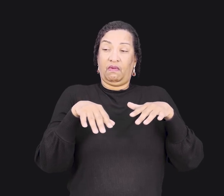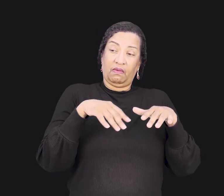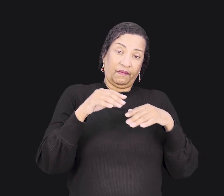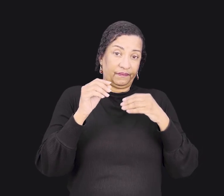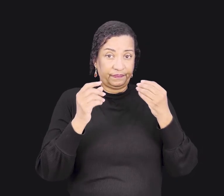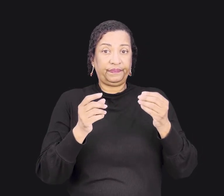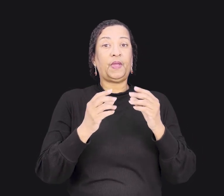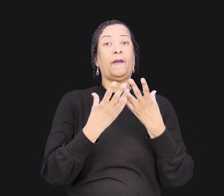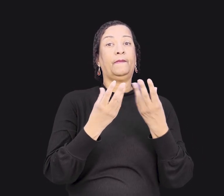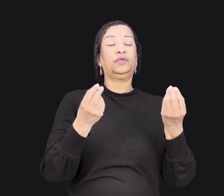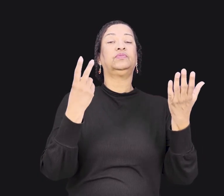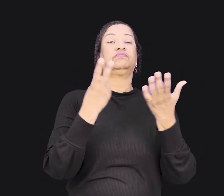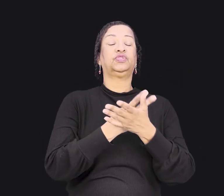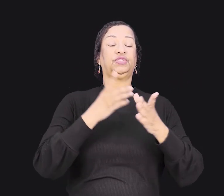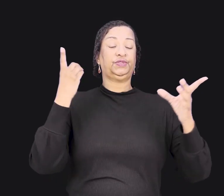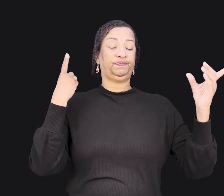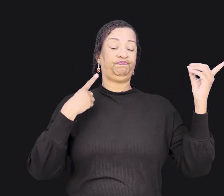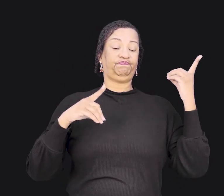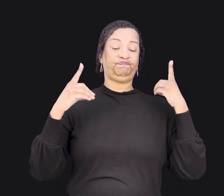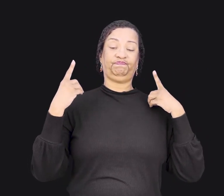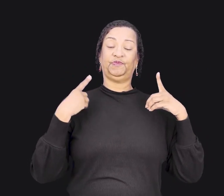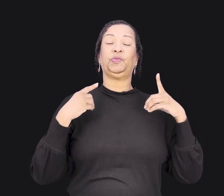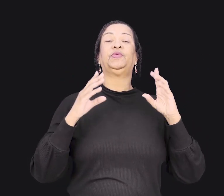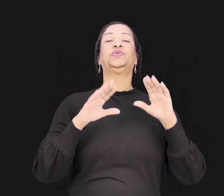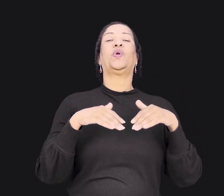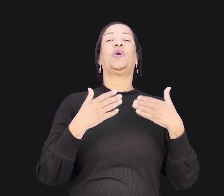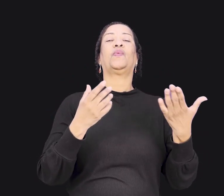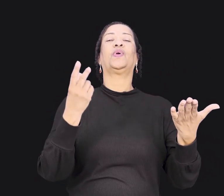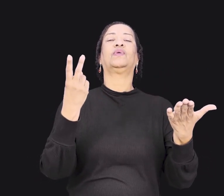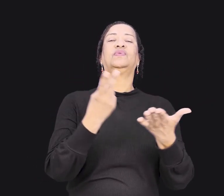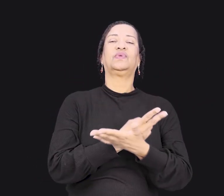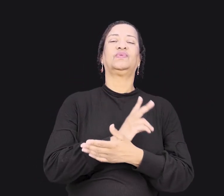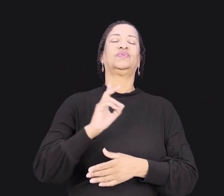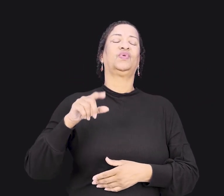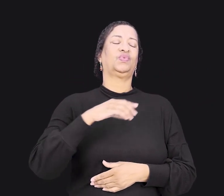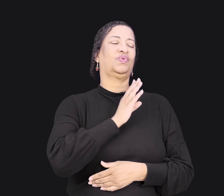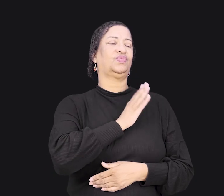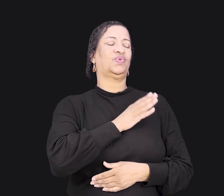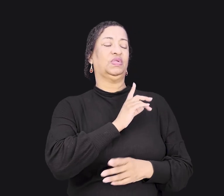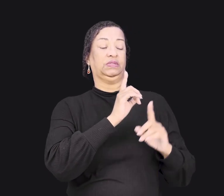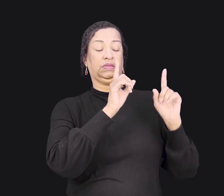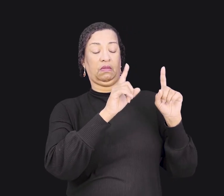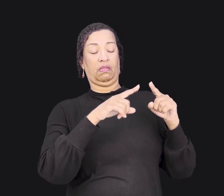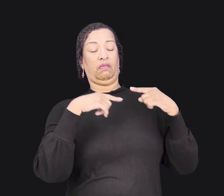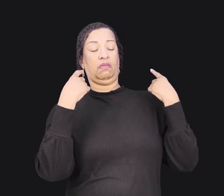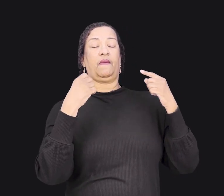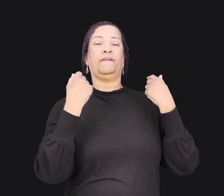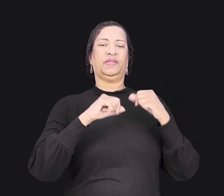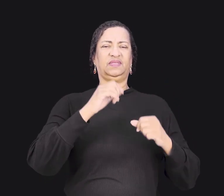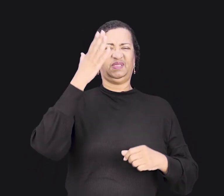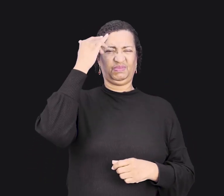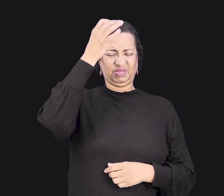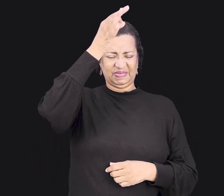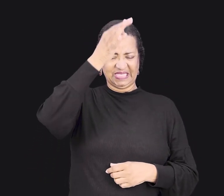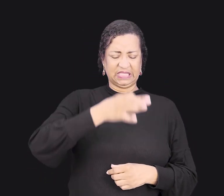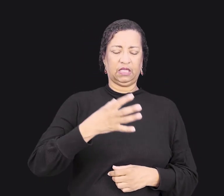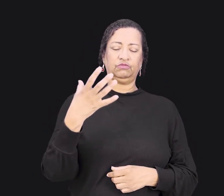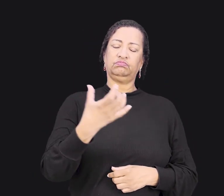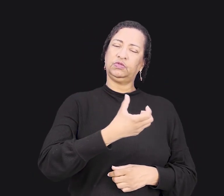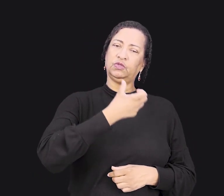por depressão e quando isso acontece, quando nossos corações nos condenam, devemos ter a convicção de que nossa salvação está baseada em nossa